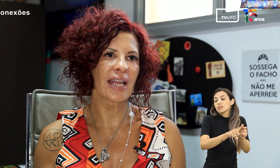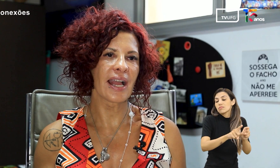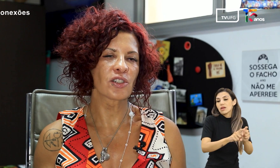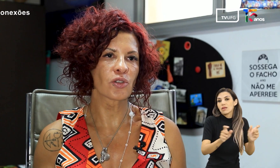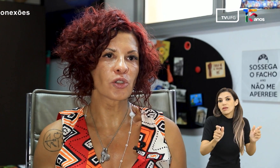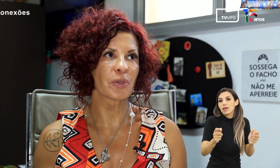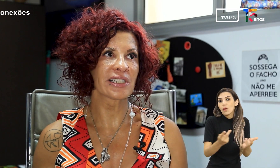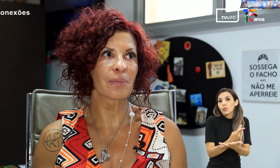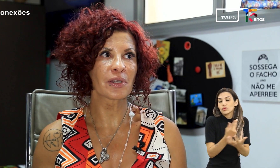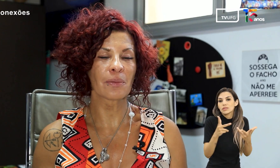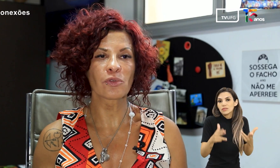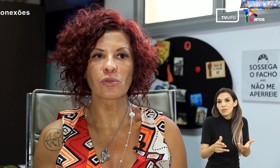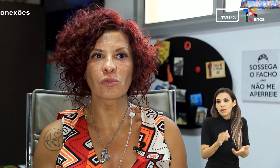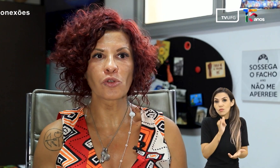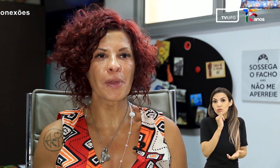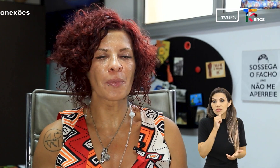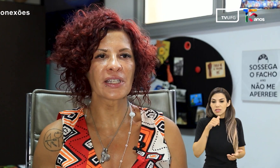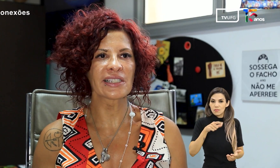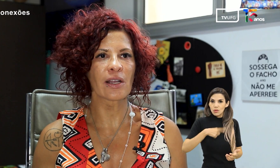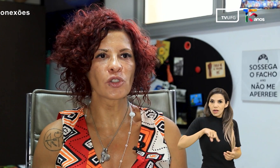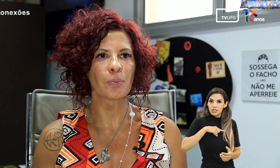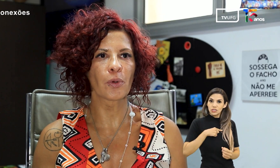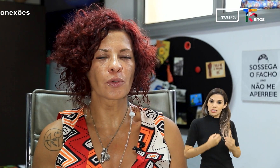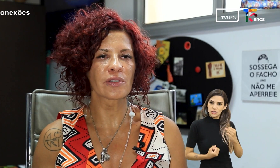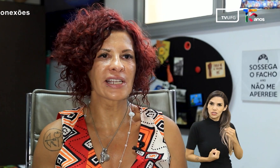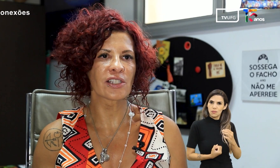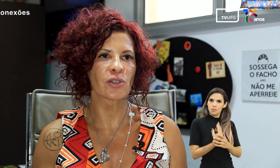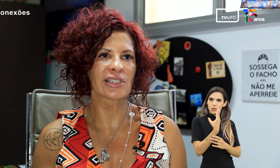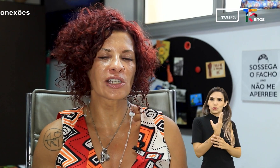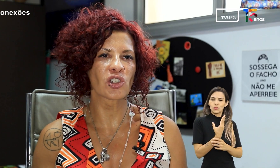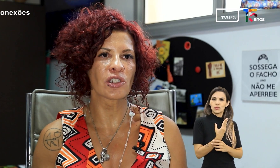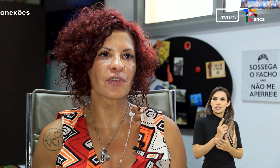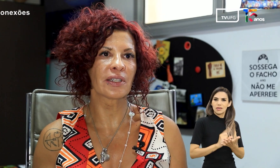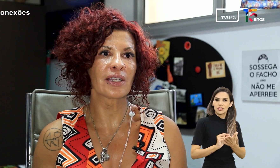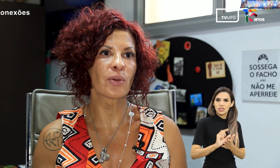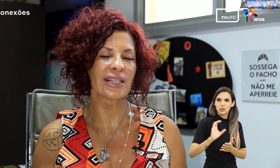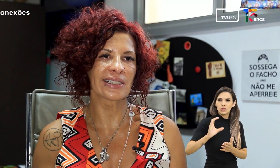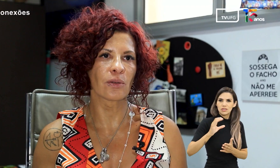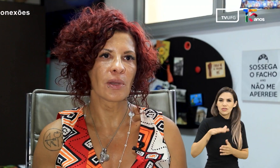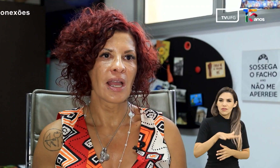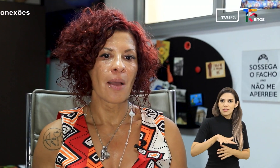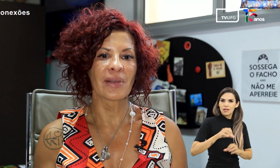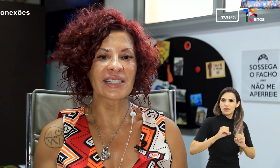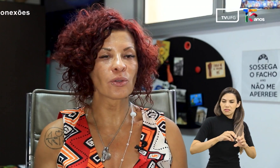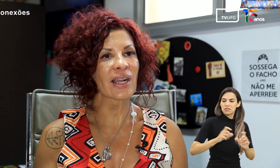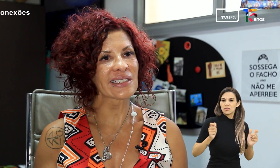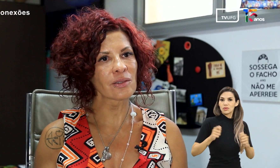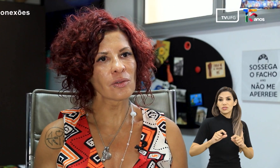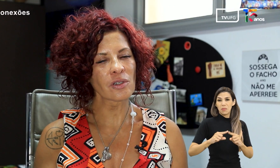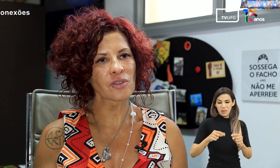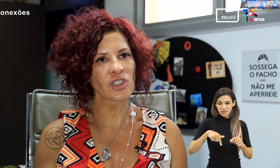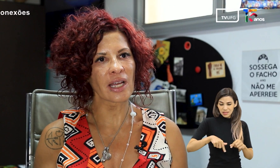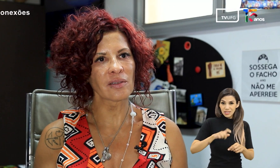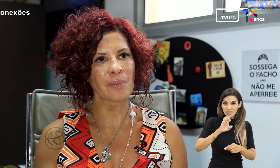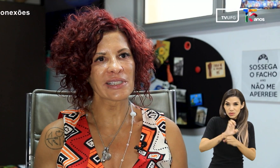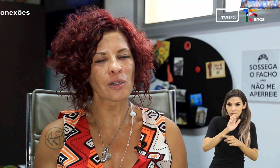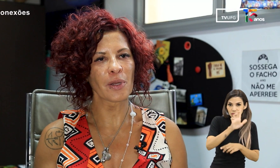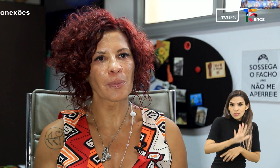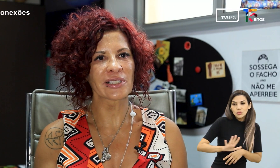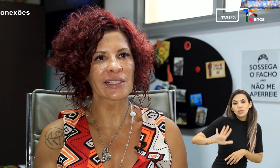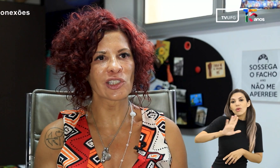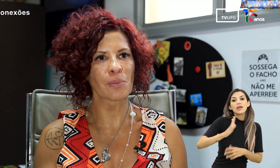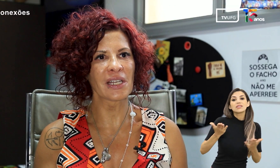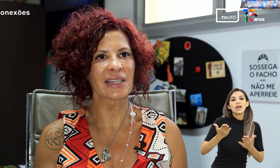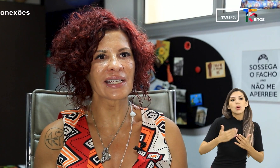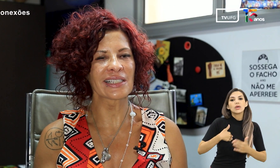outras cidades. Nós, por exemplo, temos um super potencial de produzir artigo científico na educação. Mas a educação do nosso estado está passando